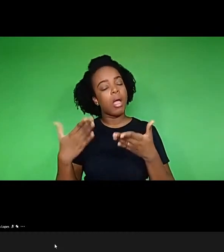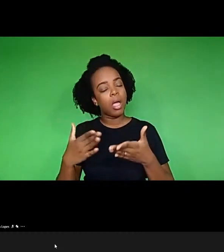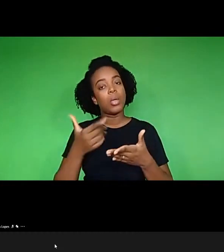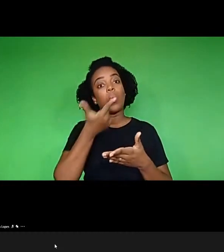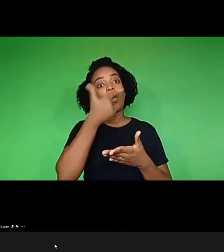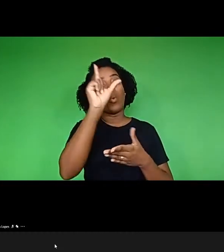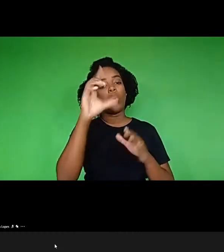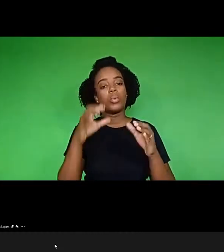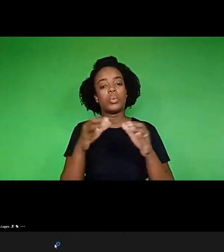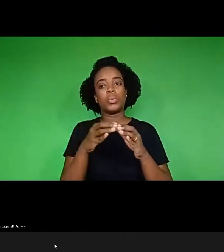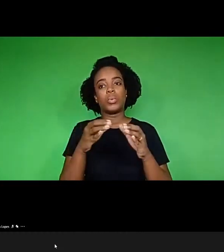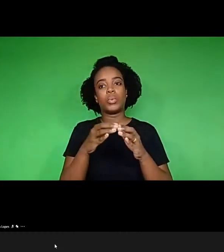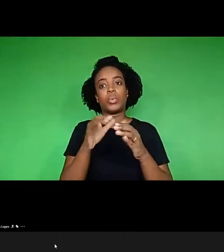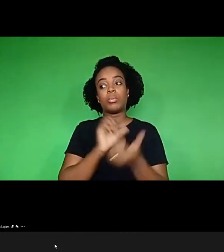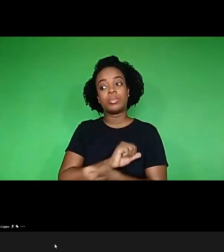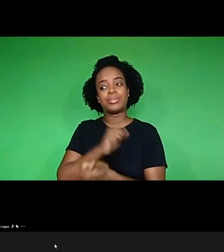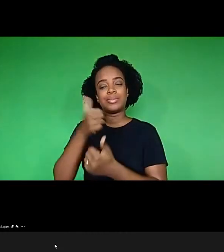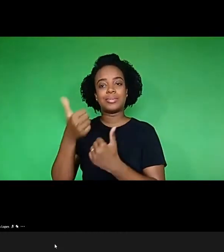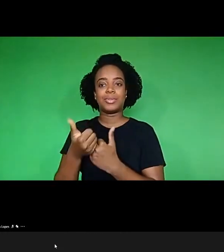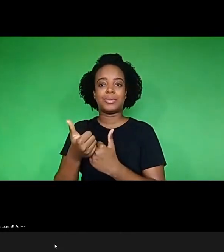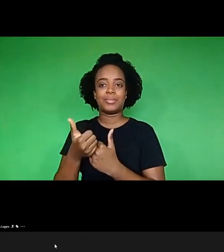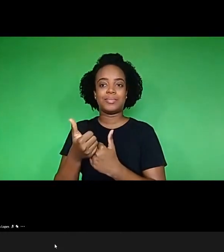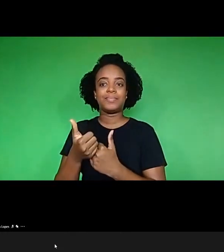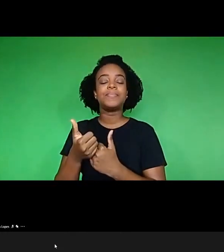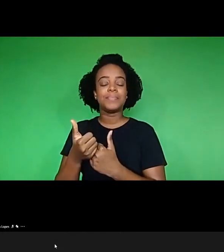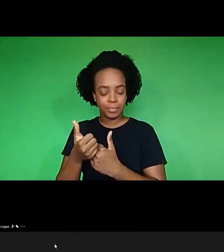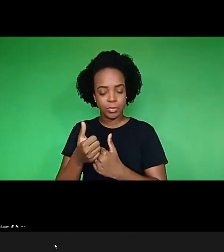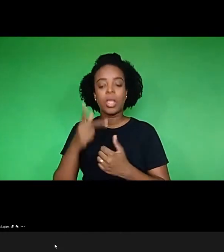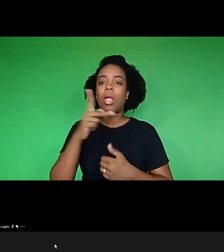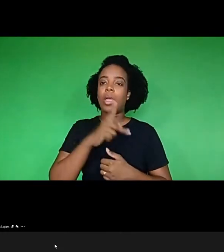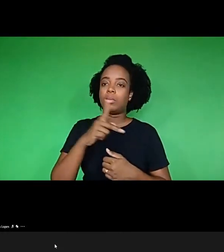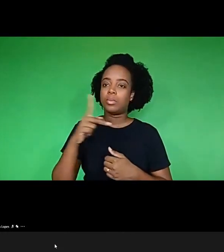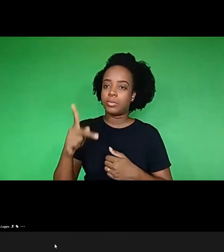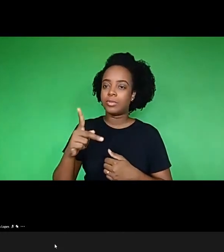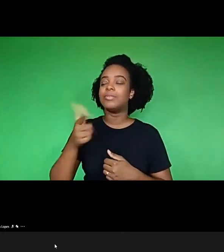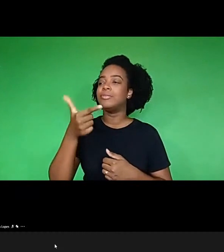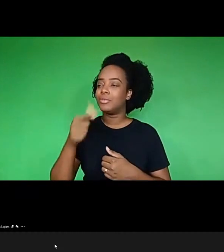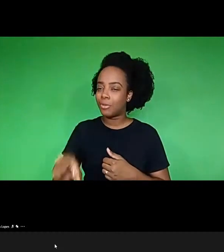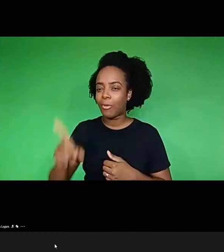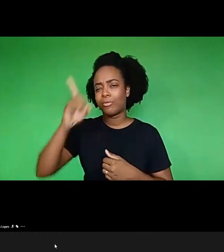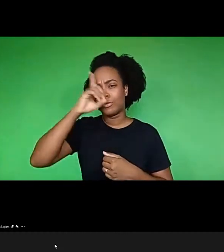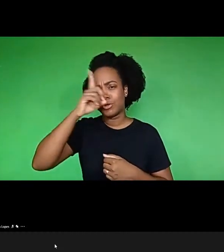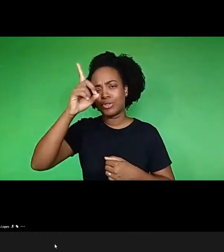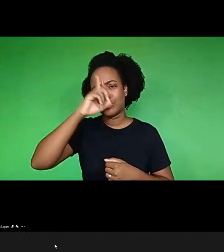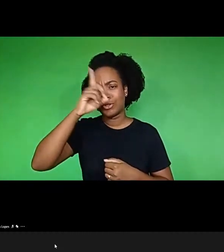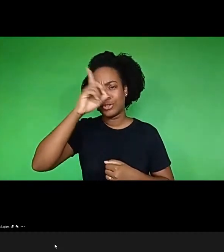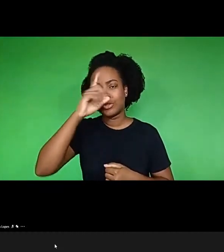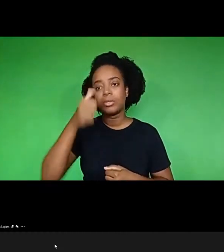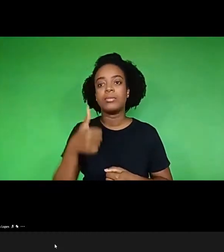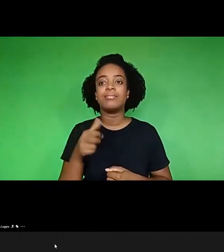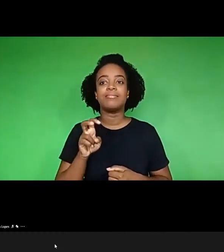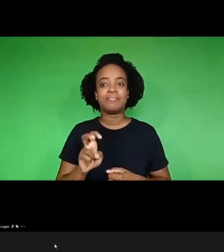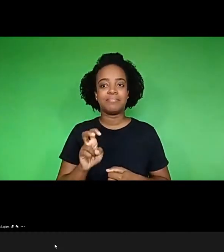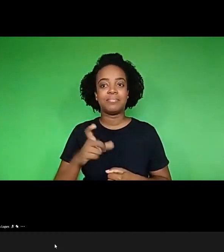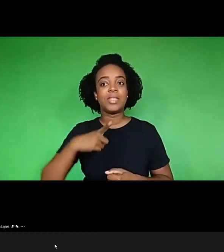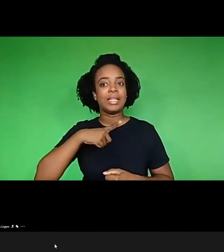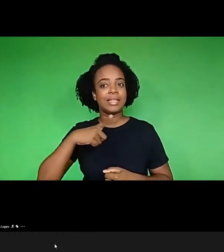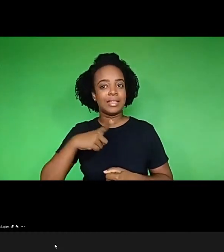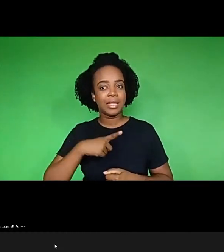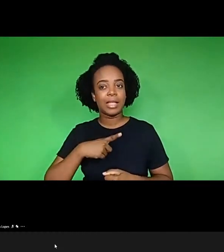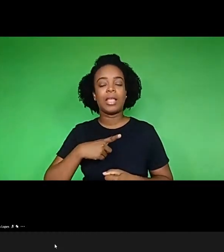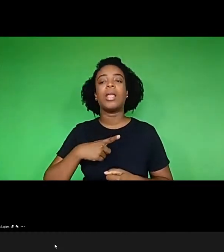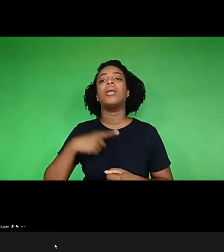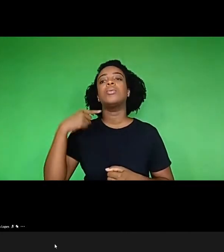professores. Esse outro grupo de professores ficarão mais 15 dias também fazendo a mesma coisa. Vai ter aulas de 8 às